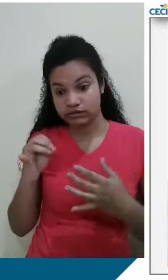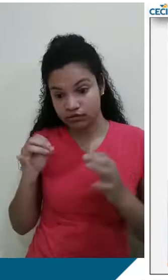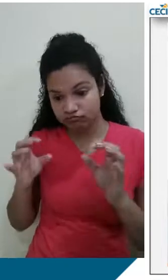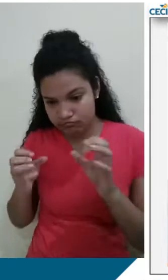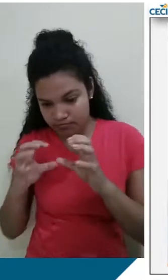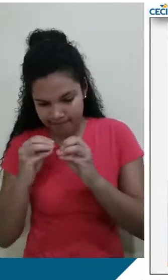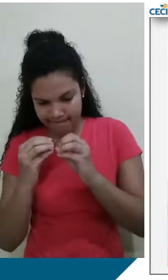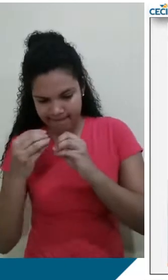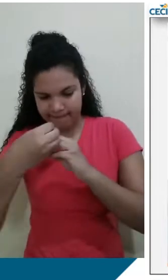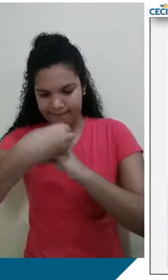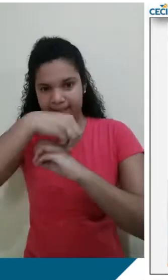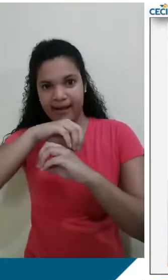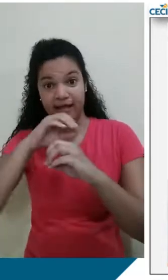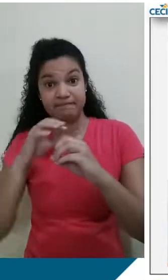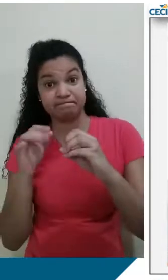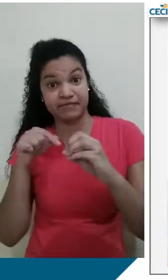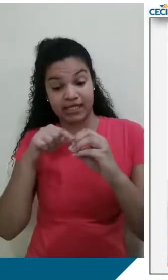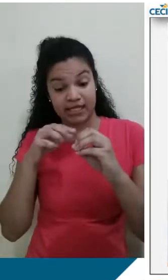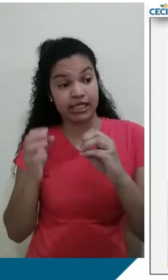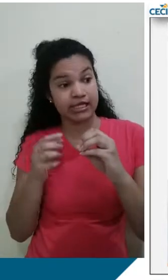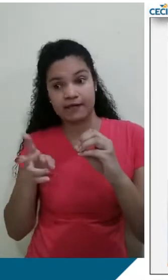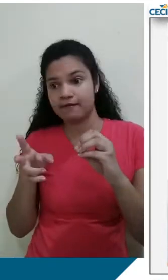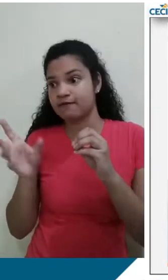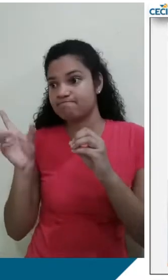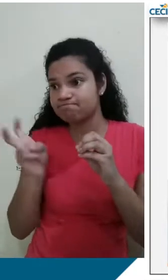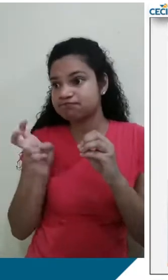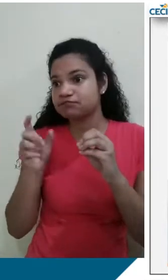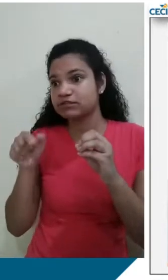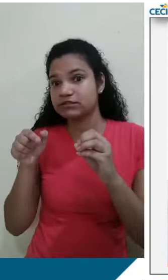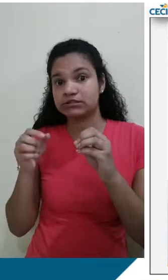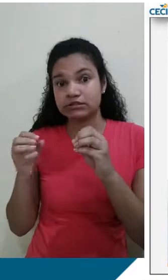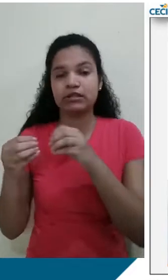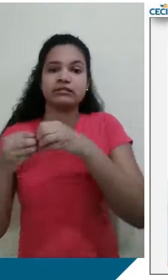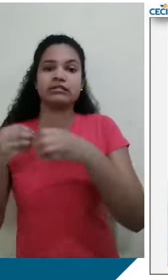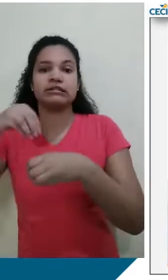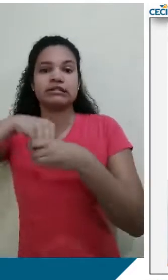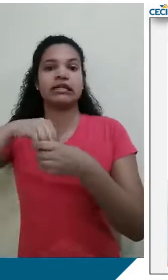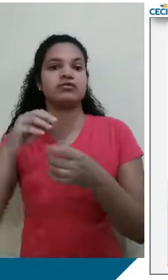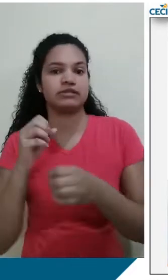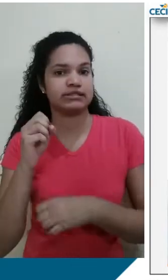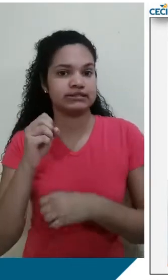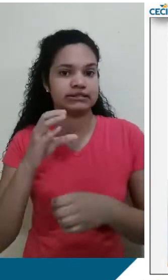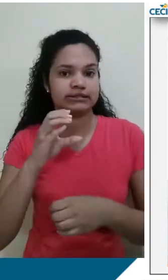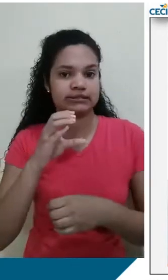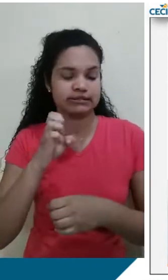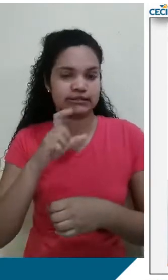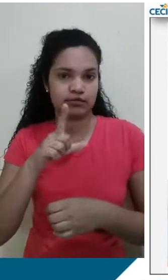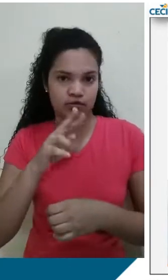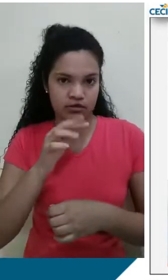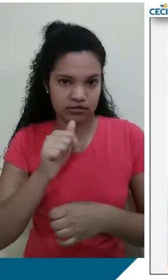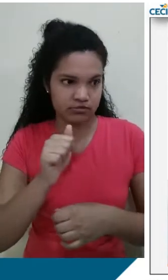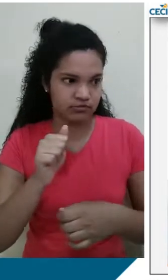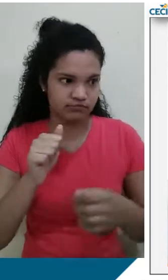proteínas impede que o vírus reconheça as células hospedeiras e entre nessas células. Esses vírus então são